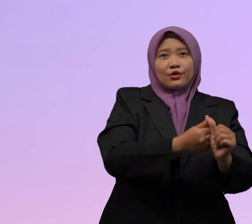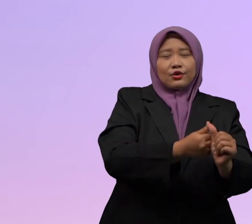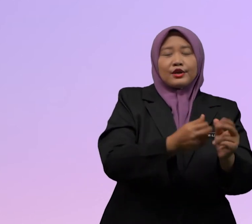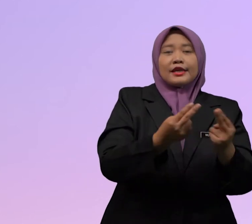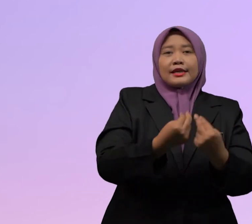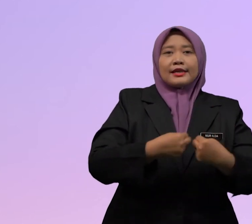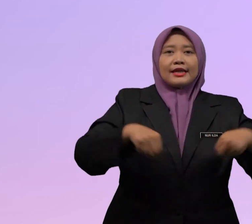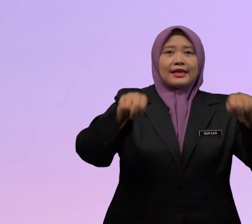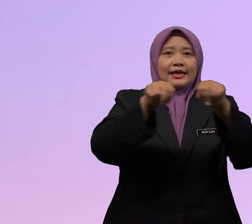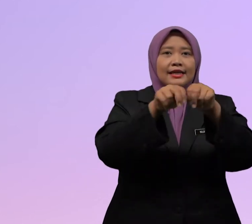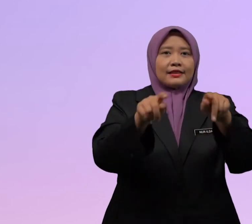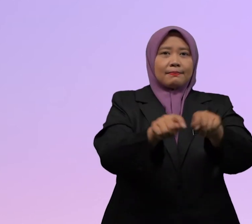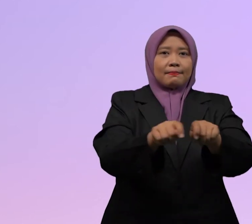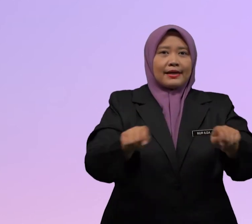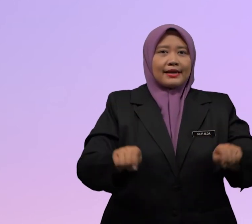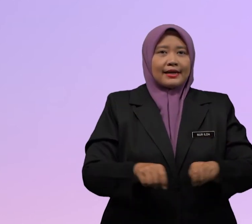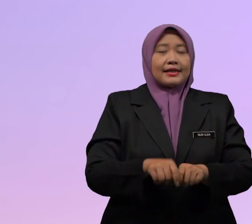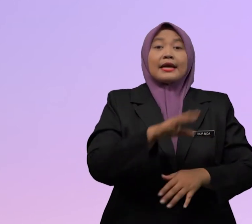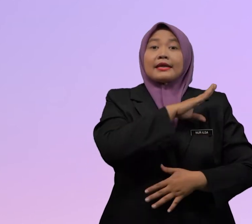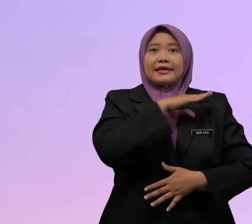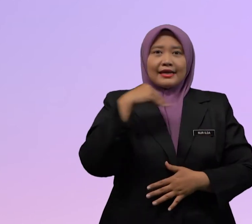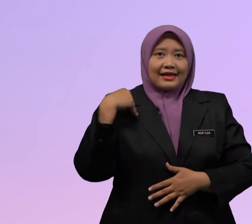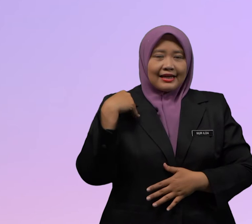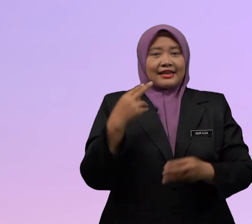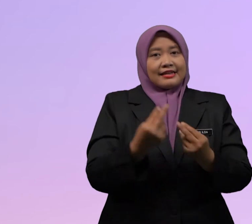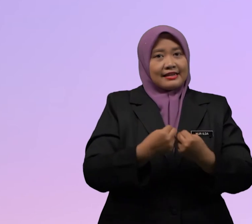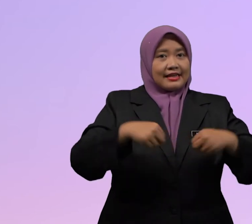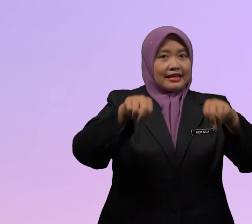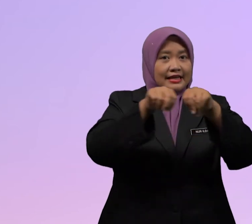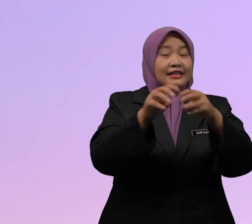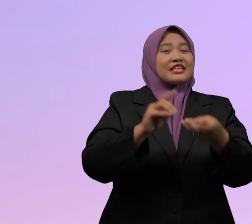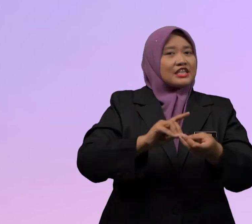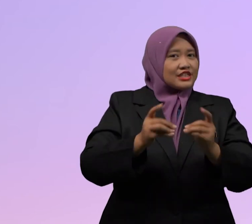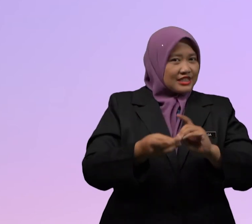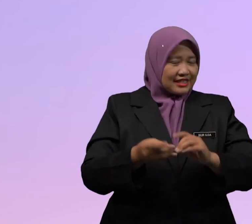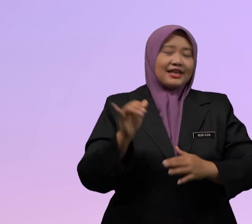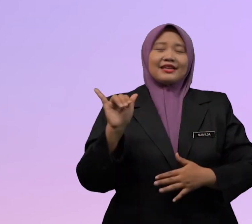mengikut nilai tempat dan nilai digit ya.